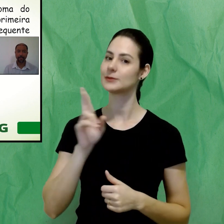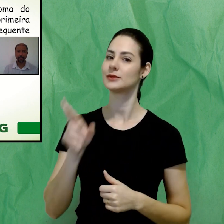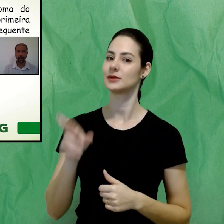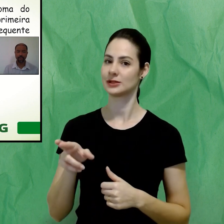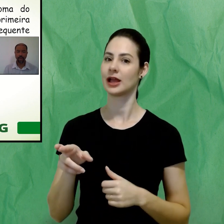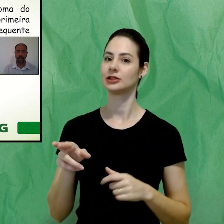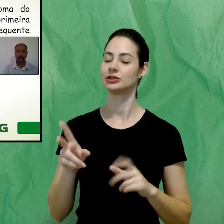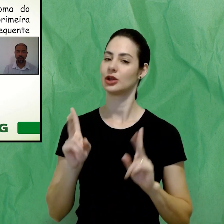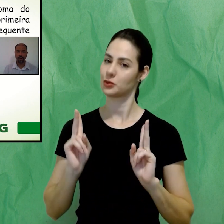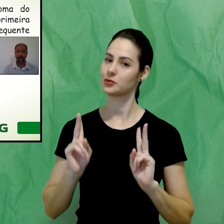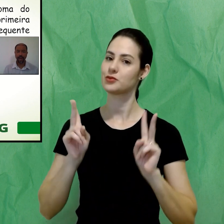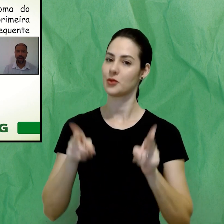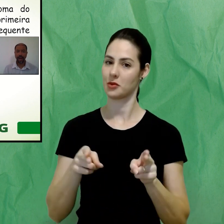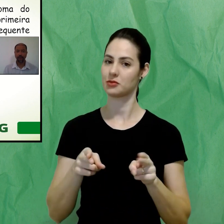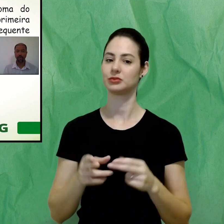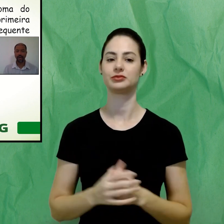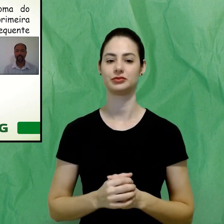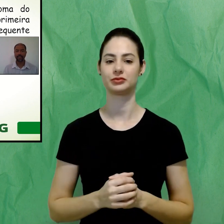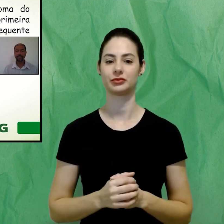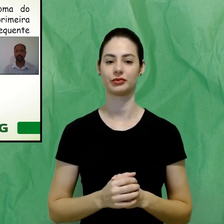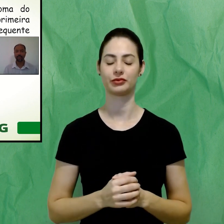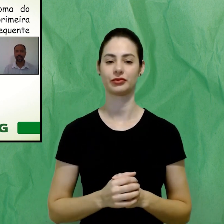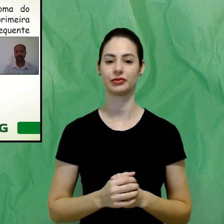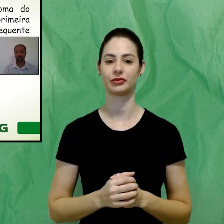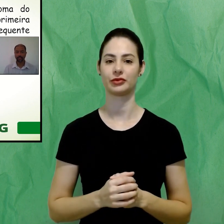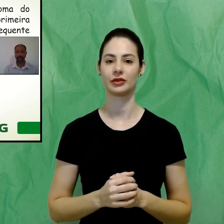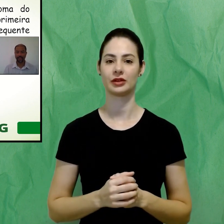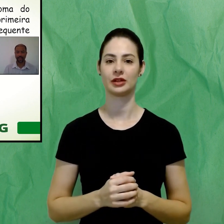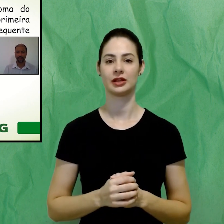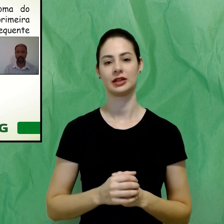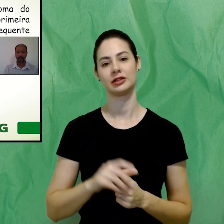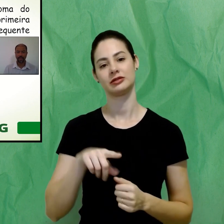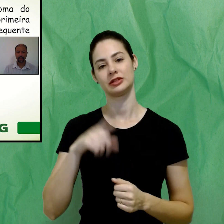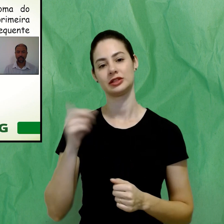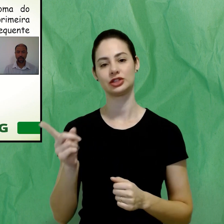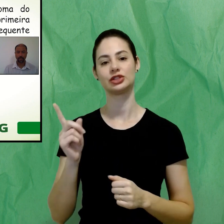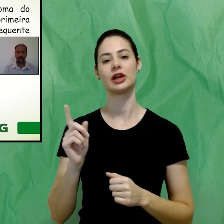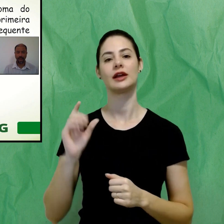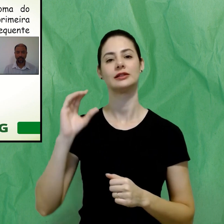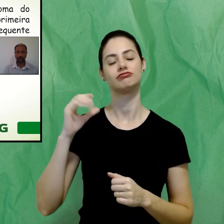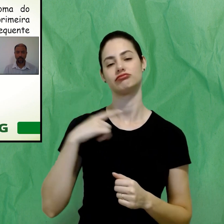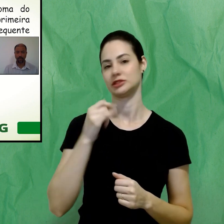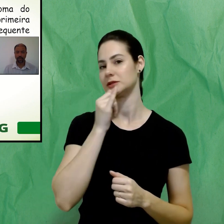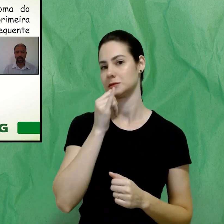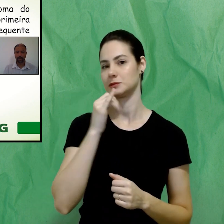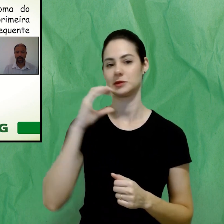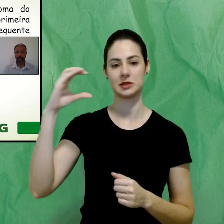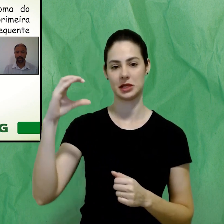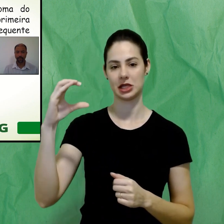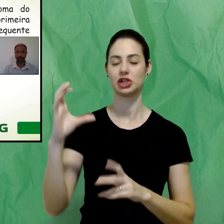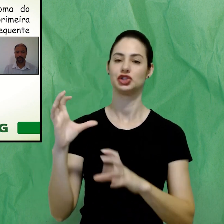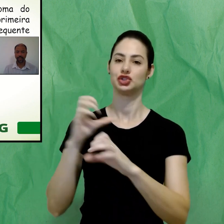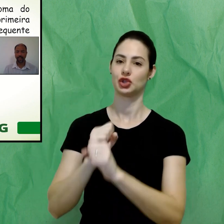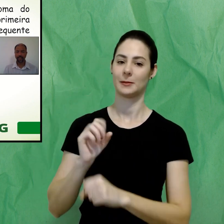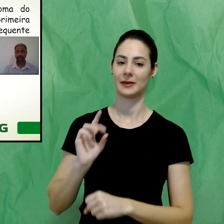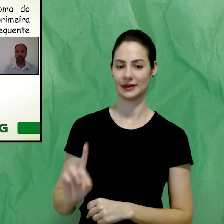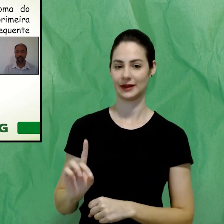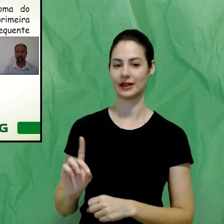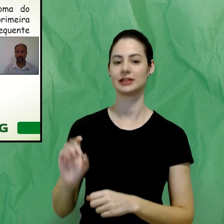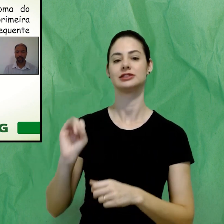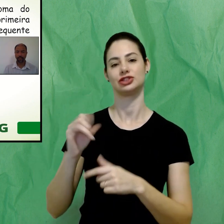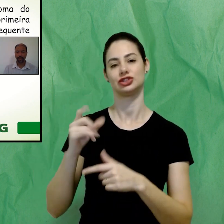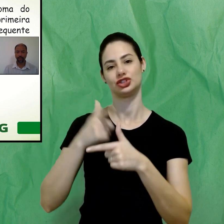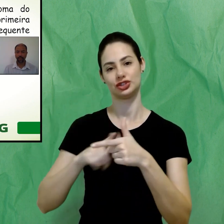é proporcional ao antecessor da segunda razão, somado com o consequente